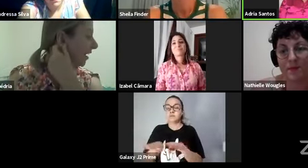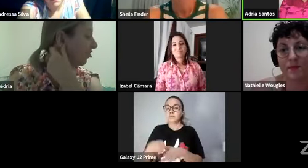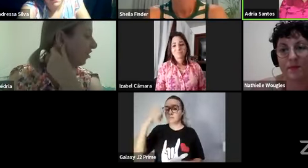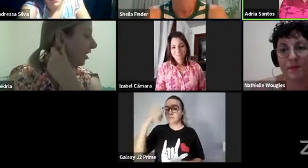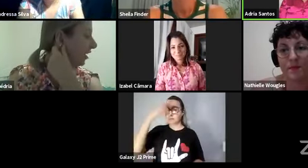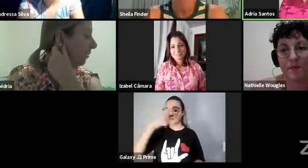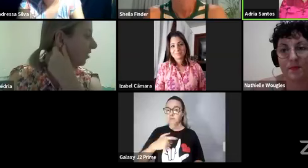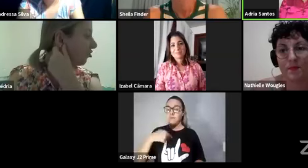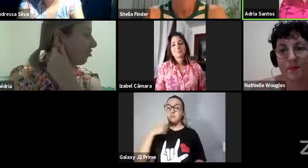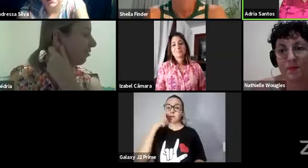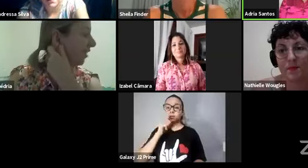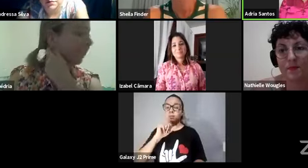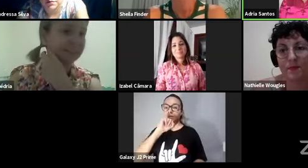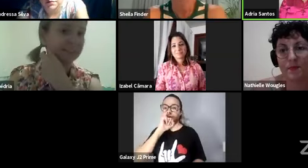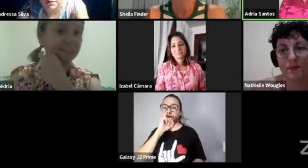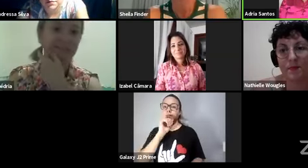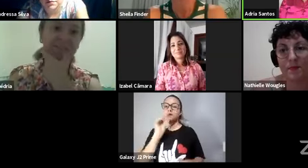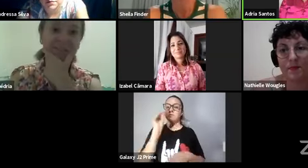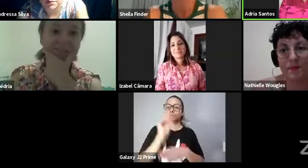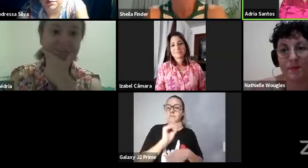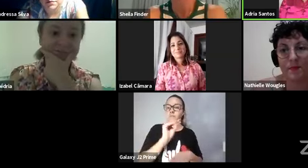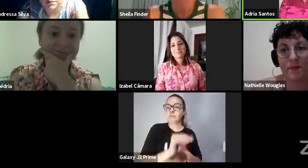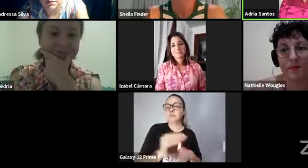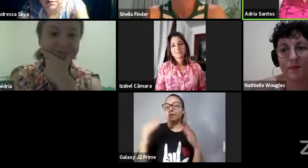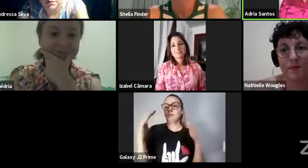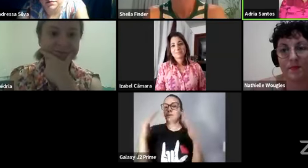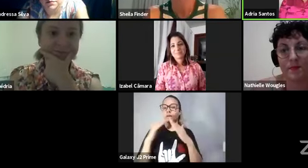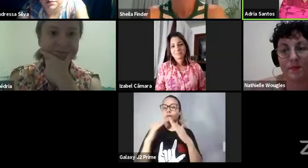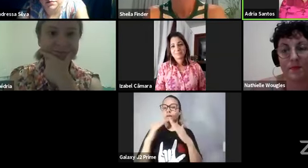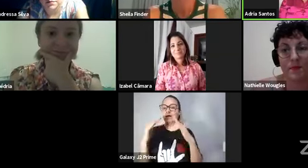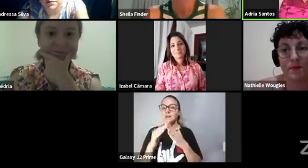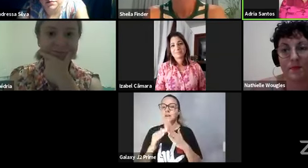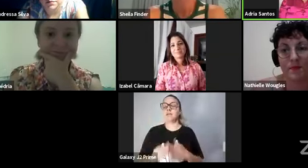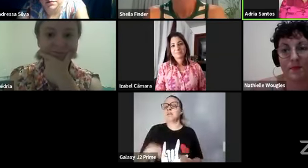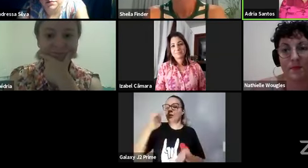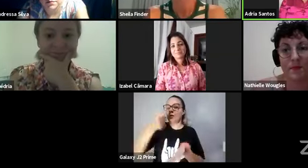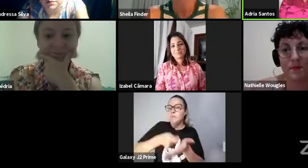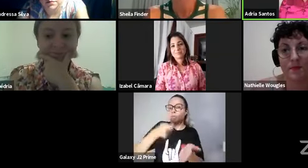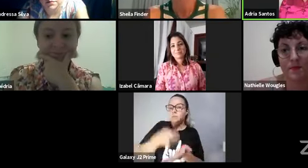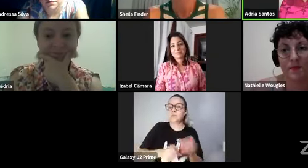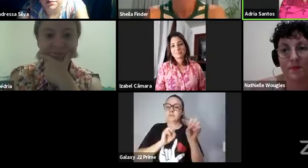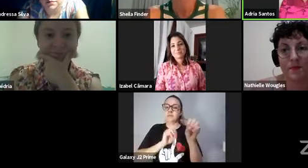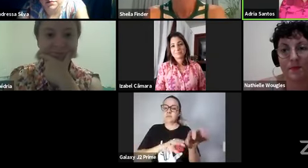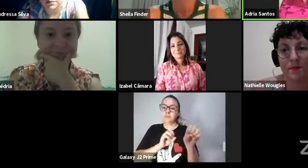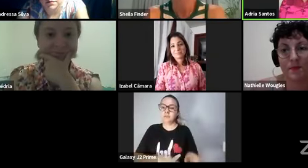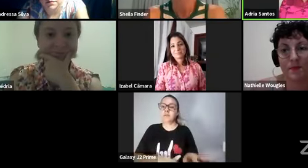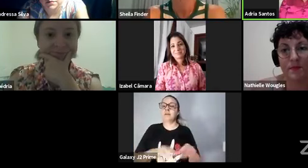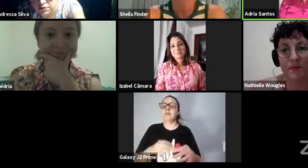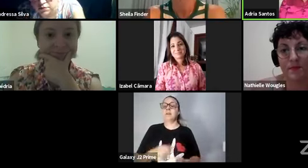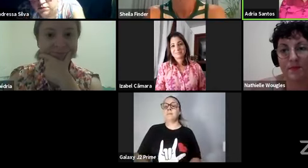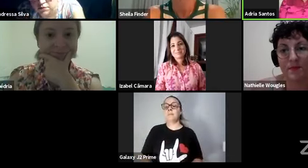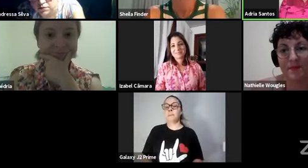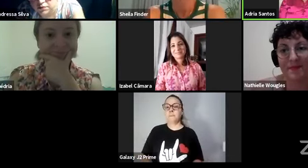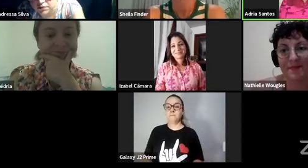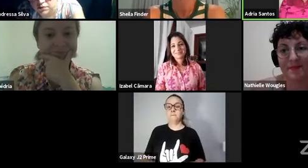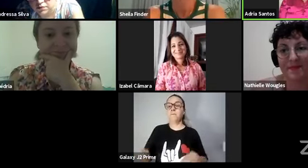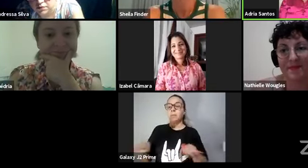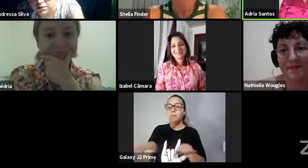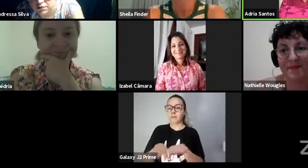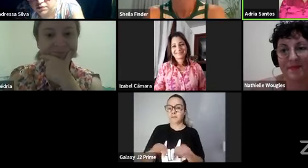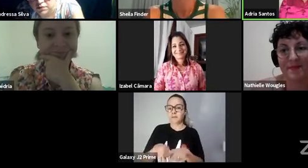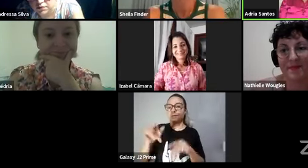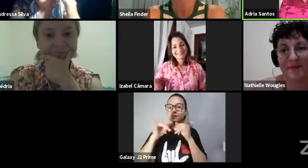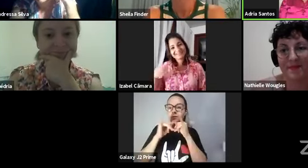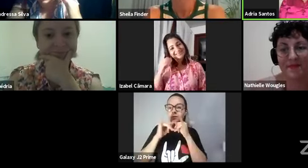casa, a obrigação ali de estar tá educando, de estar tá ensinando, como já foi falado, né? A mulher, ela